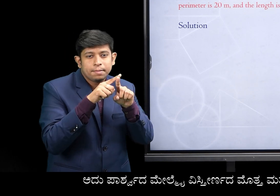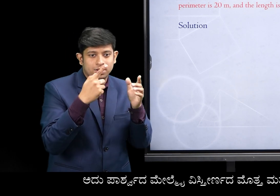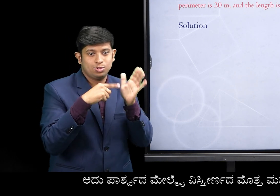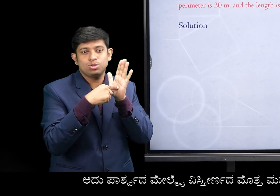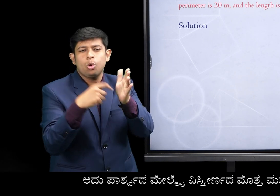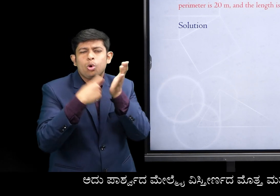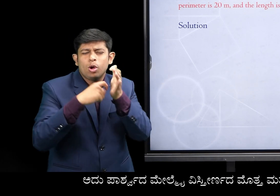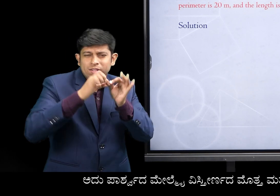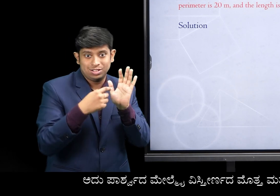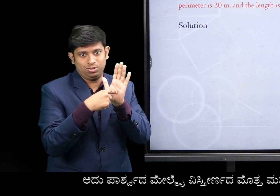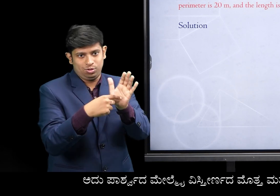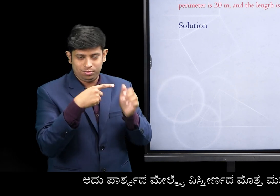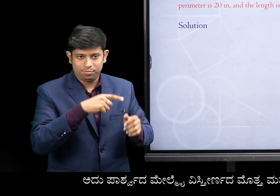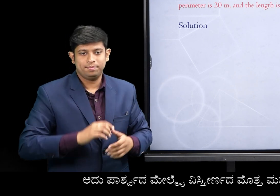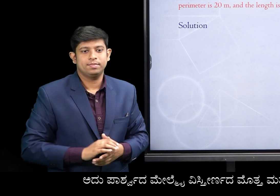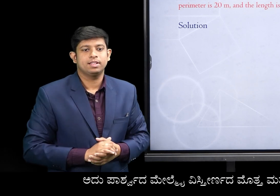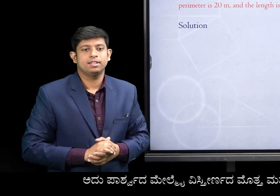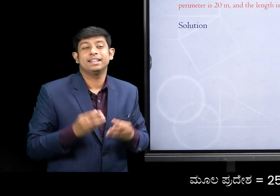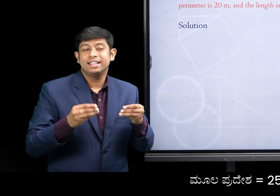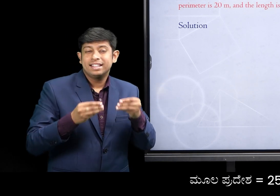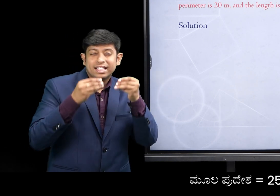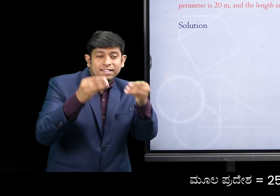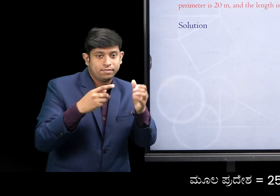ಬೇಸ್ನ 2 ಇಂಟು ವಿಸ್ತೀರ್ಣವಾಗಿದೆ.